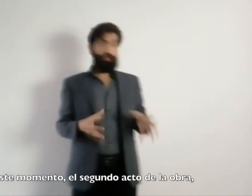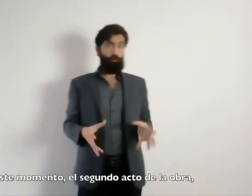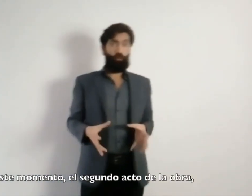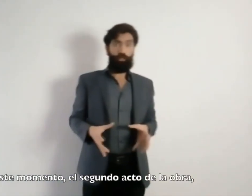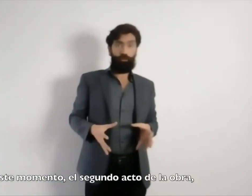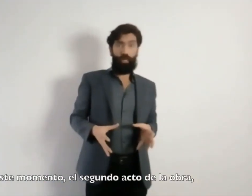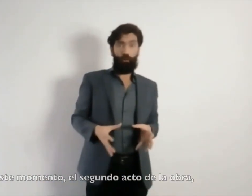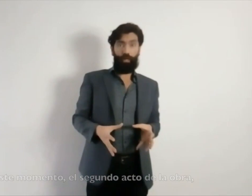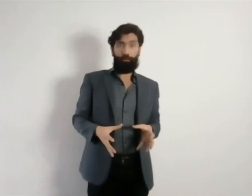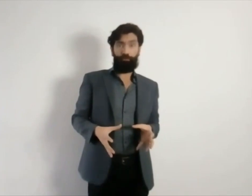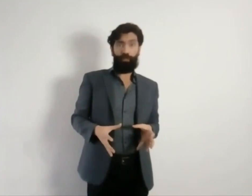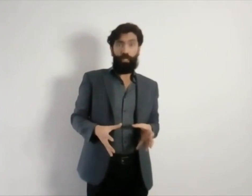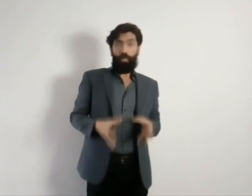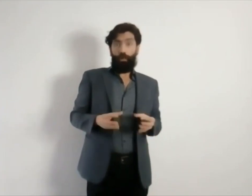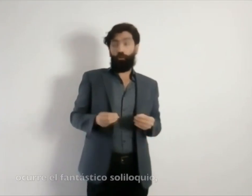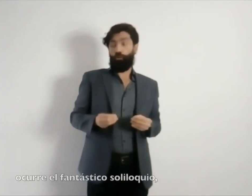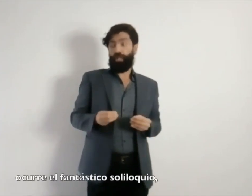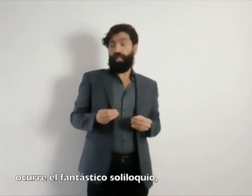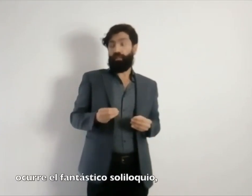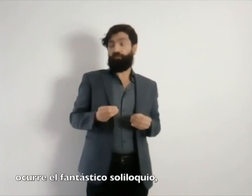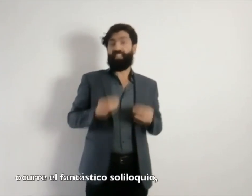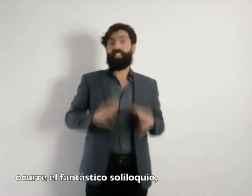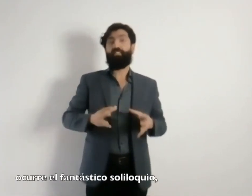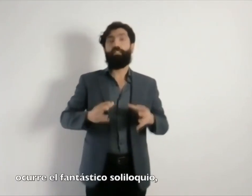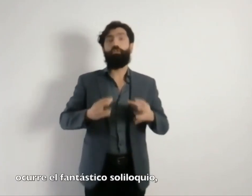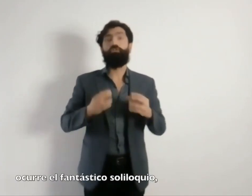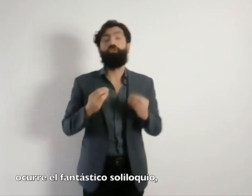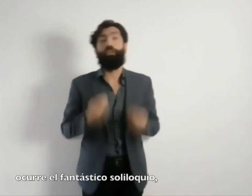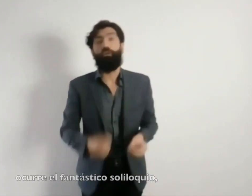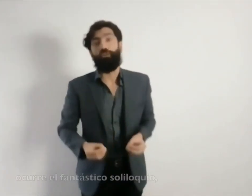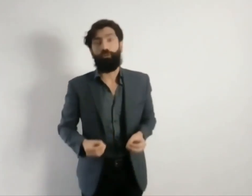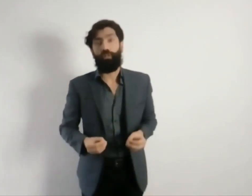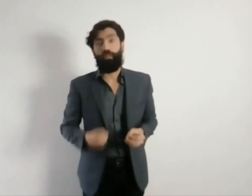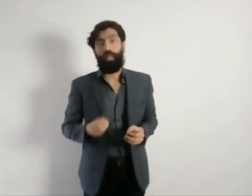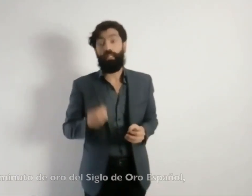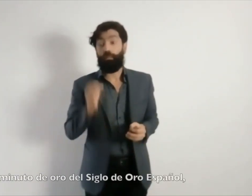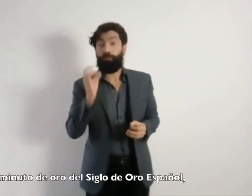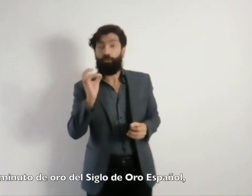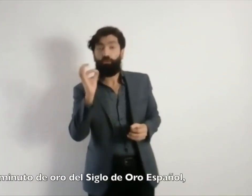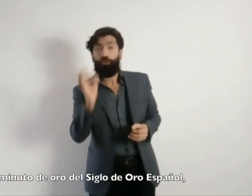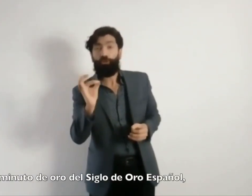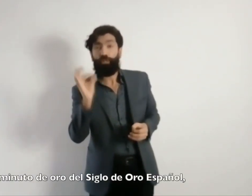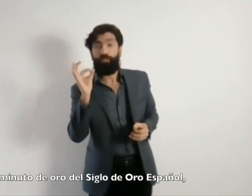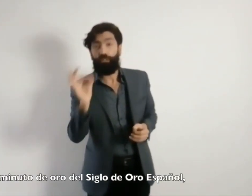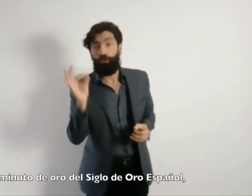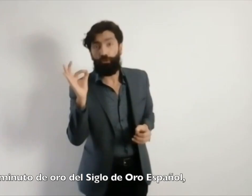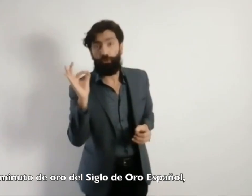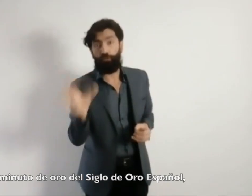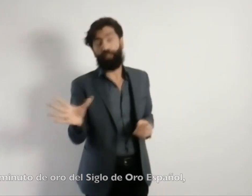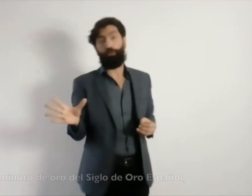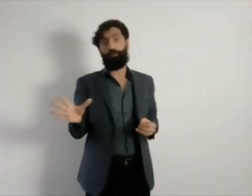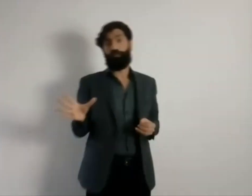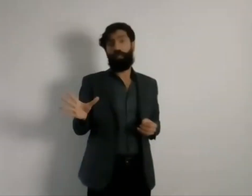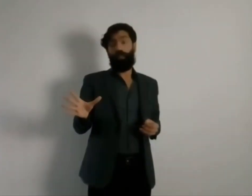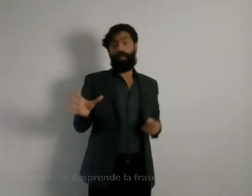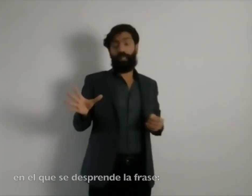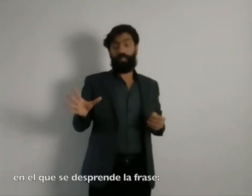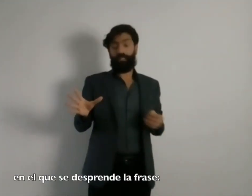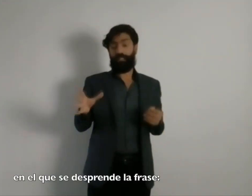segundo acto de la obra, ocurre el fantástico soliloquio, el minuto de oro del siglo de oro español, en el que se